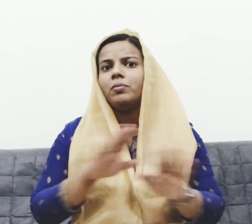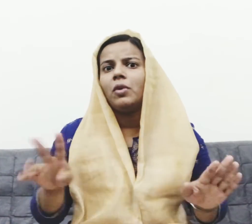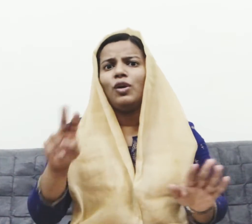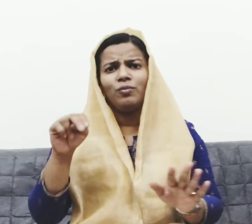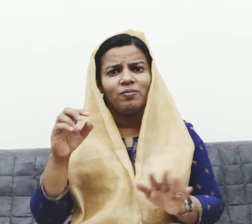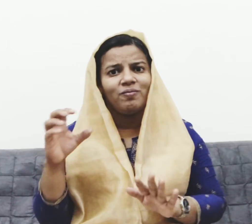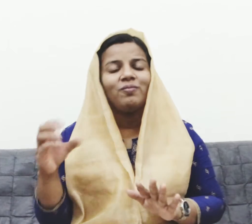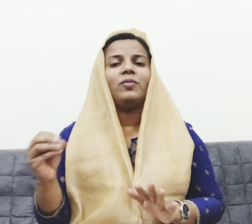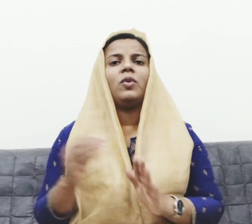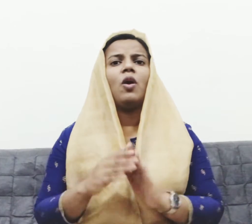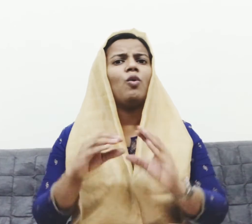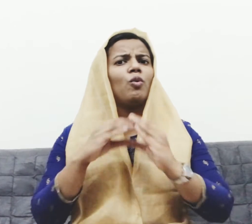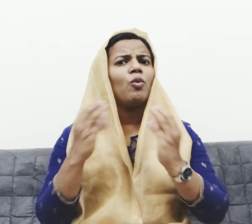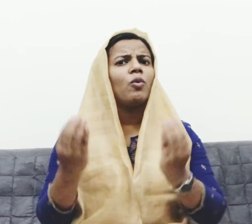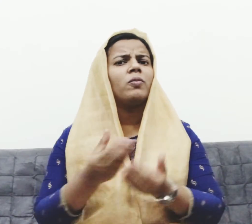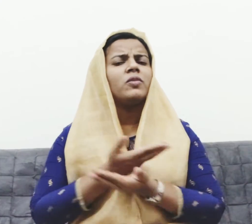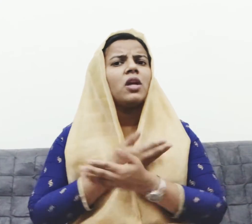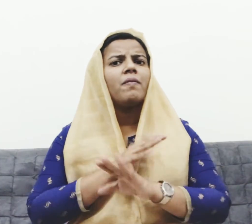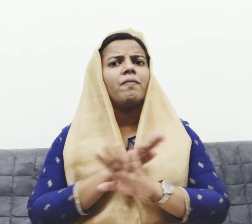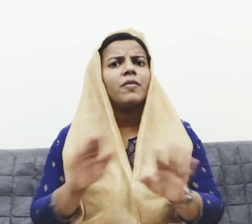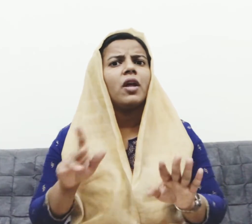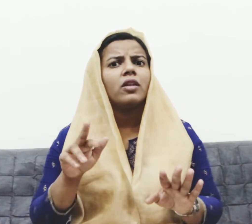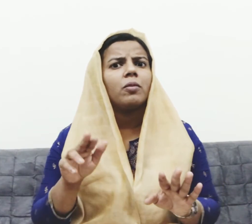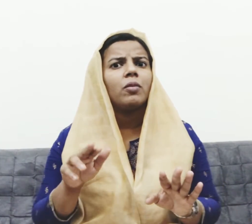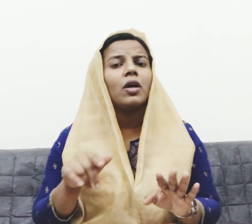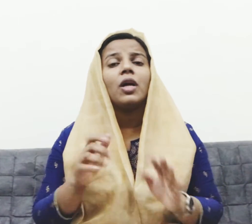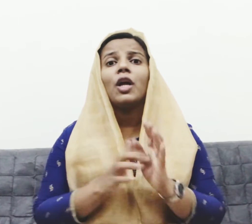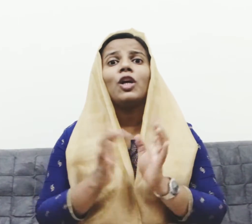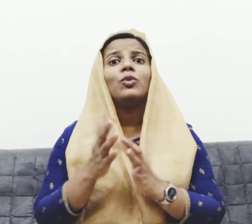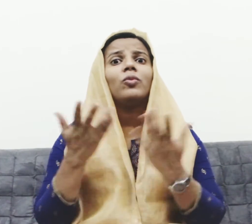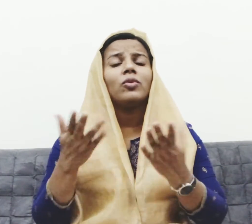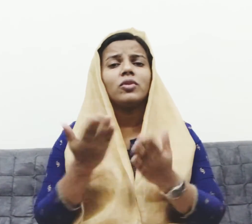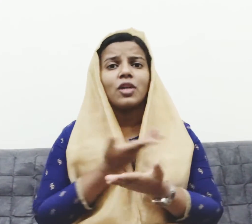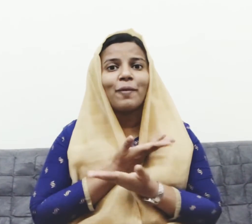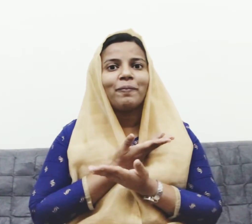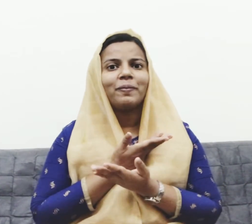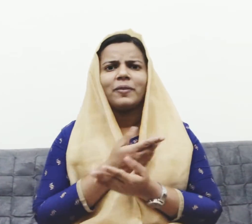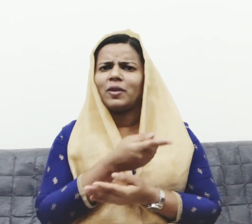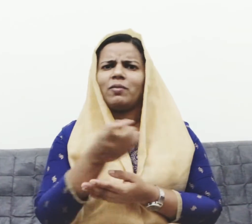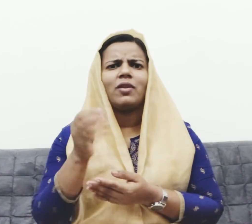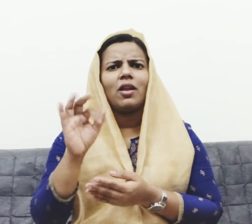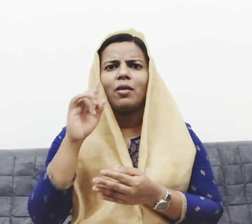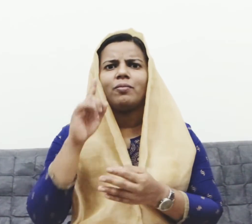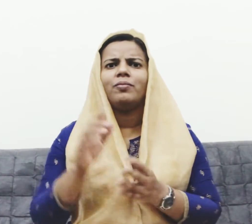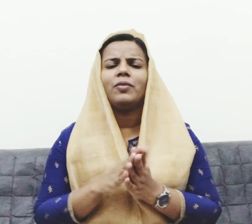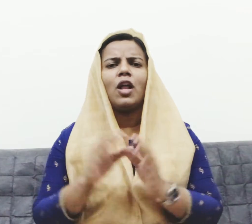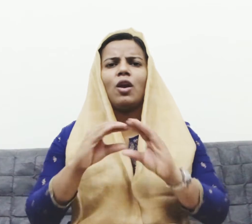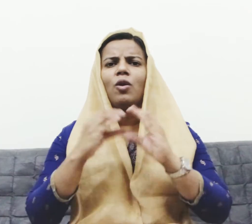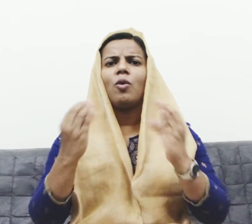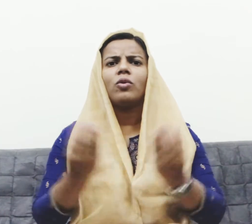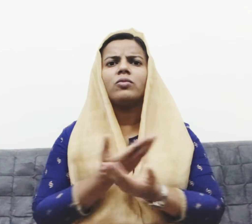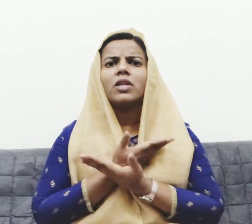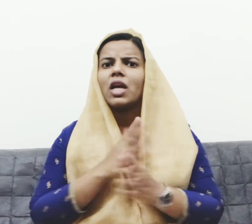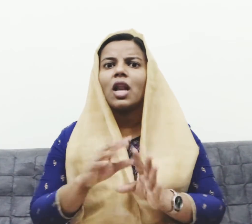ഈ ലോകത്തിലെ സ്നേഹിക്കരുതെന്ന് പറഞ്ഞാൽ യേശു കർത്താവ് ആരെ സ്നേഹിച്ചിട്ട് വന്നെന്നാണ് പറഞ്ഞത്. ആമീൻ. അപ്പം നമുക്കറിയാം ലോകത്തെ സ്നേഹിക്കരുതെന്ന് പറഞ്ഞാൽ എന്തോ,